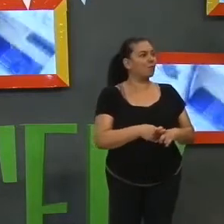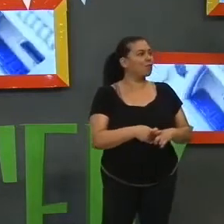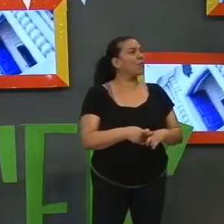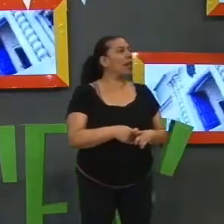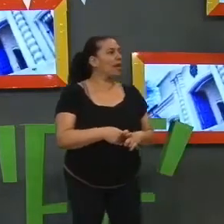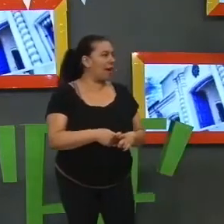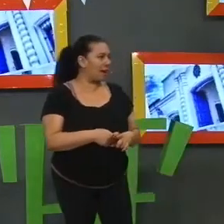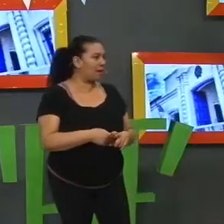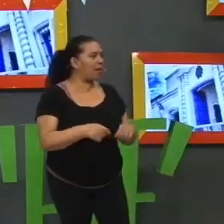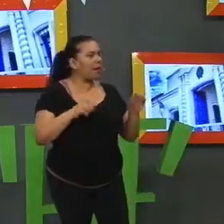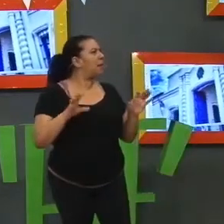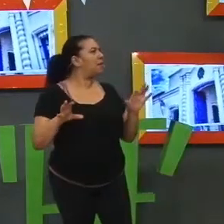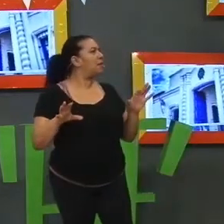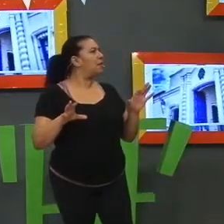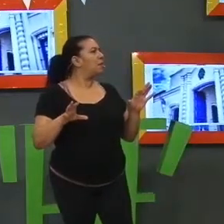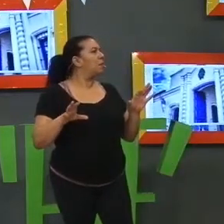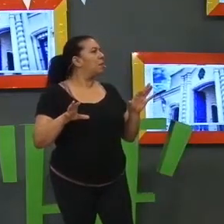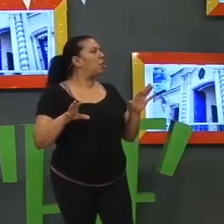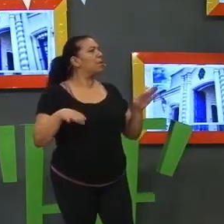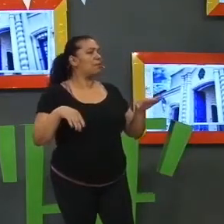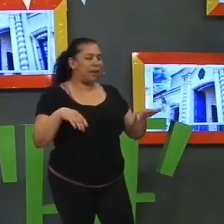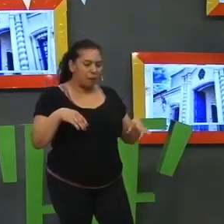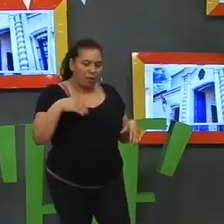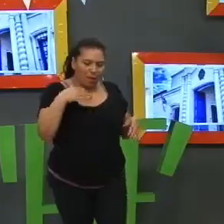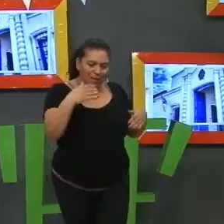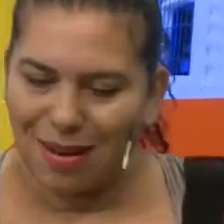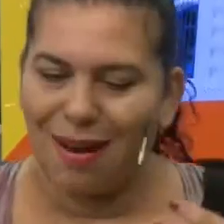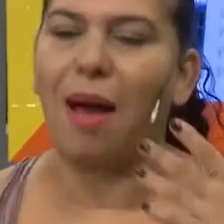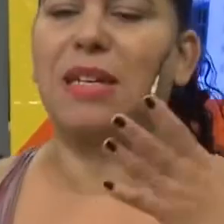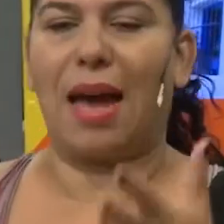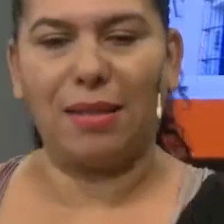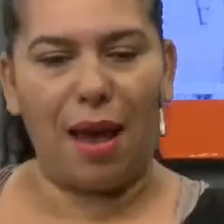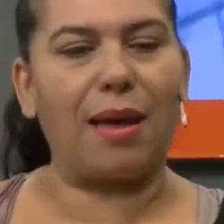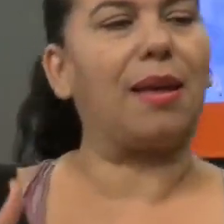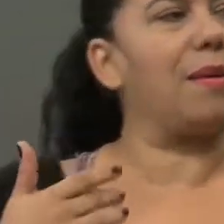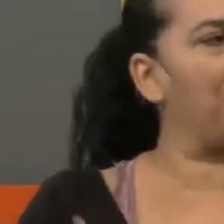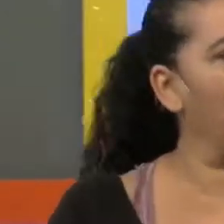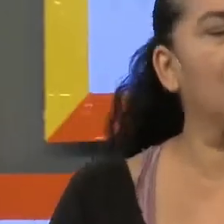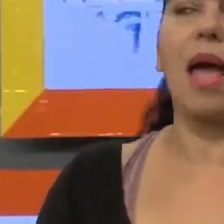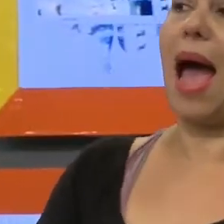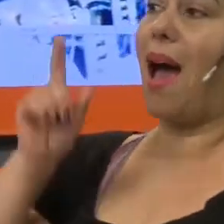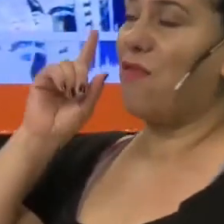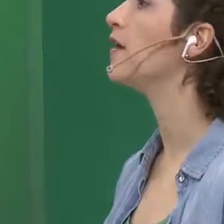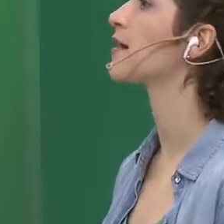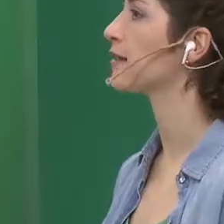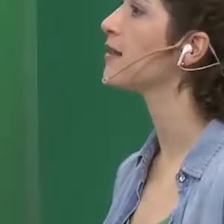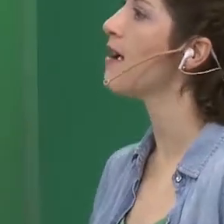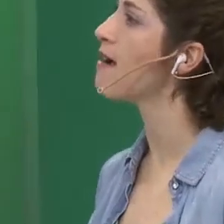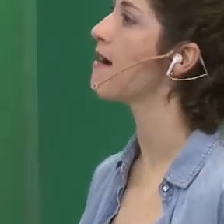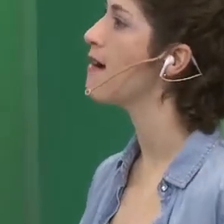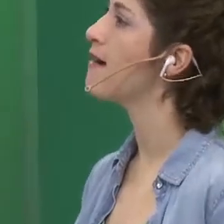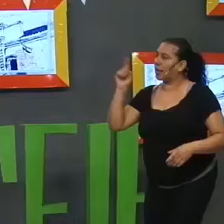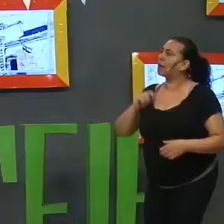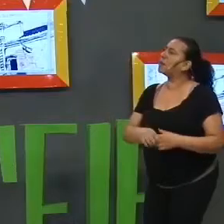trasladaban en carretas. En carreta. ¿Y qué más? ¿Puede aparecer la caminata ahí? Sí. Claro,